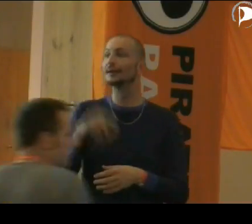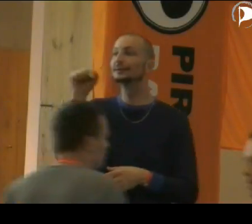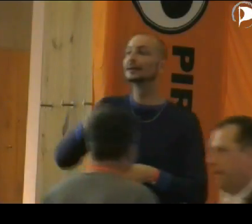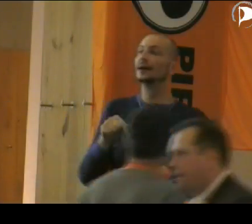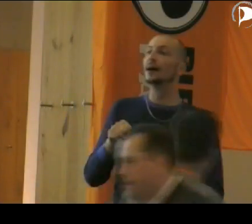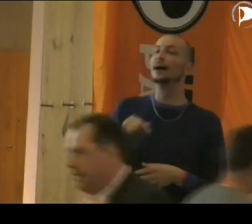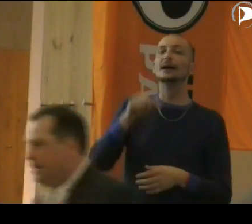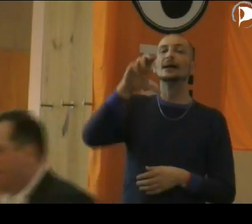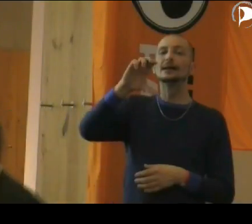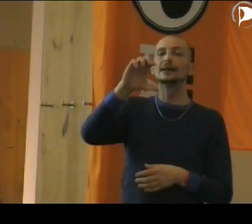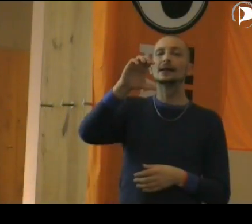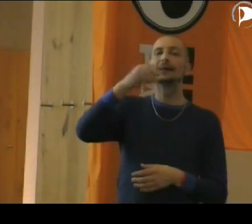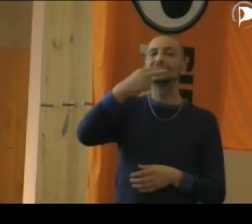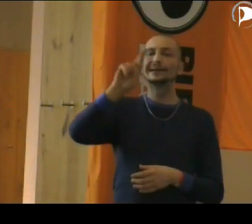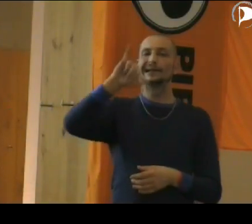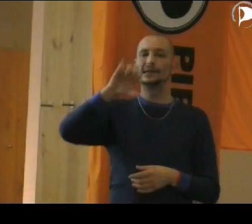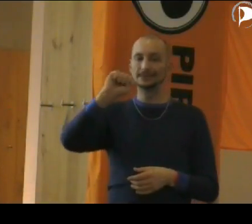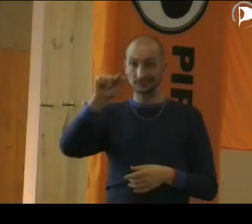an brauchen sich